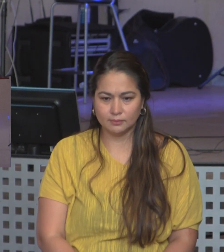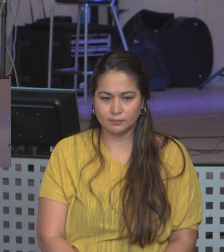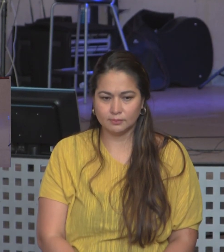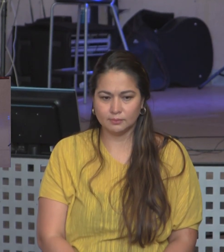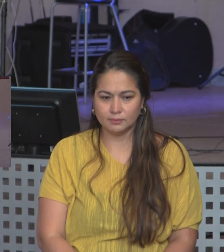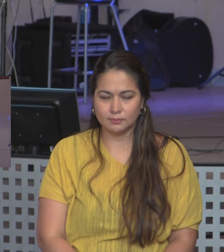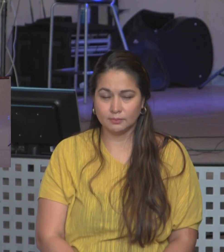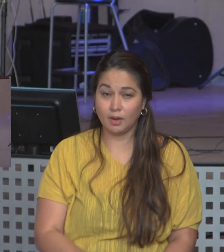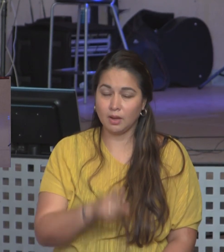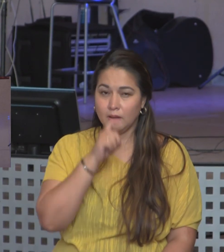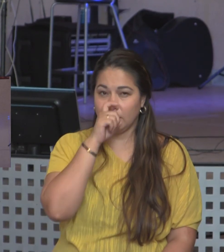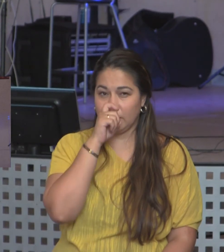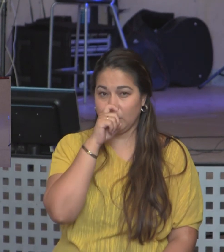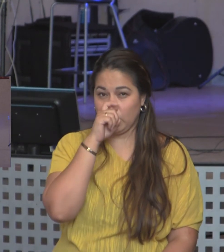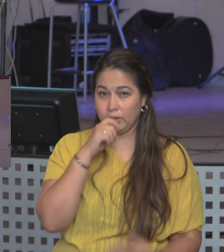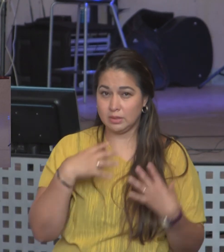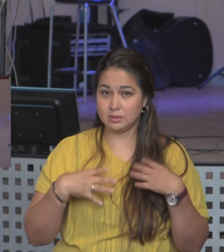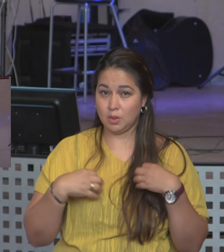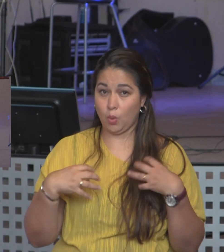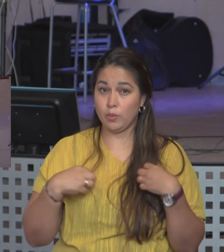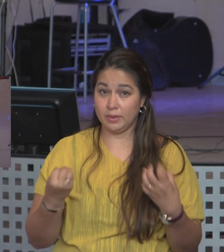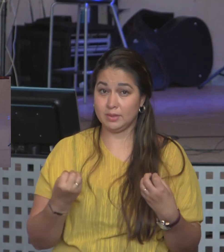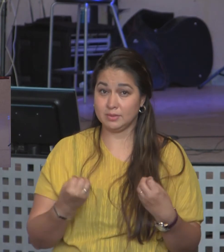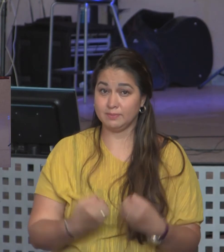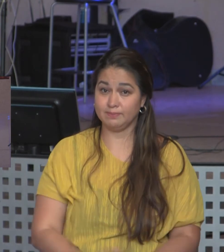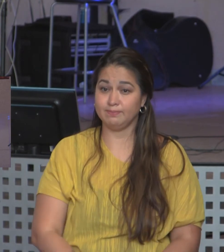¿Recordáis las ovejas?